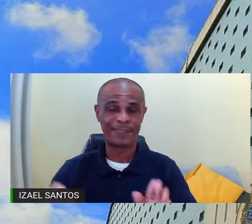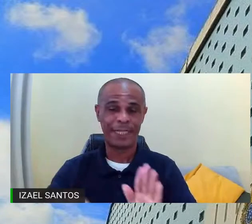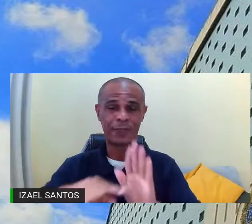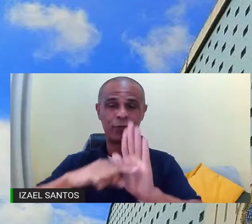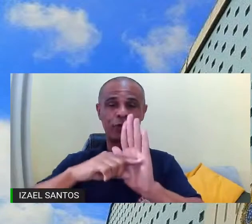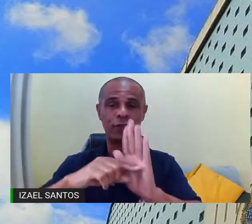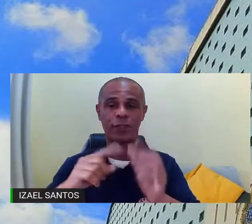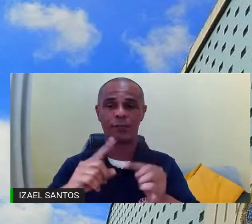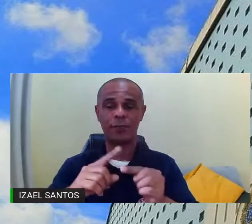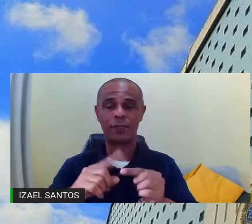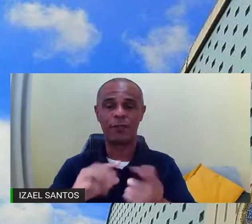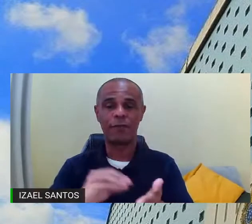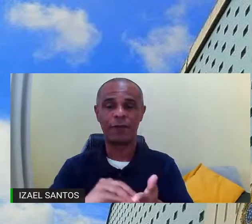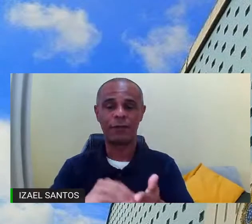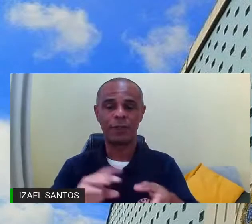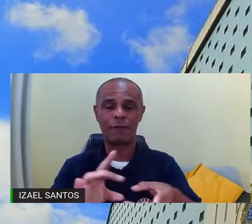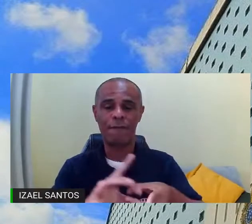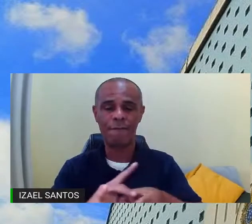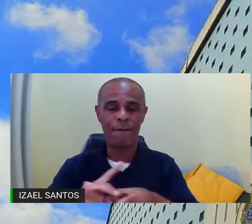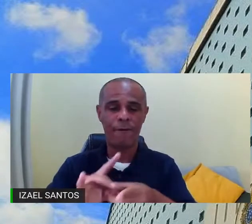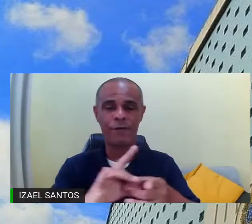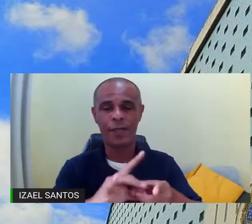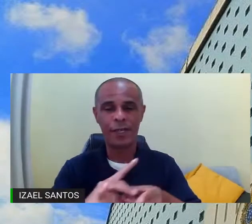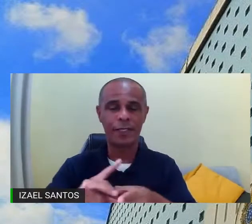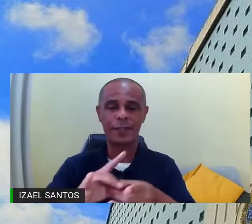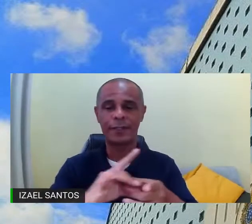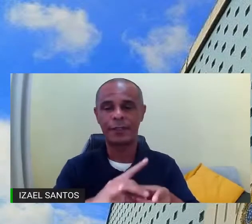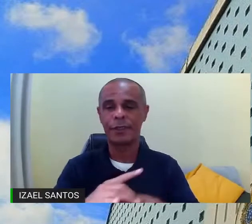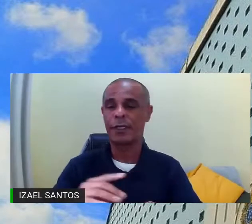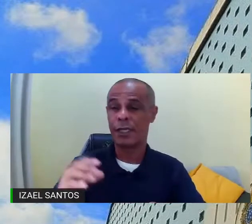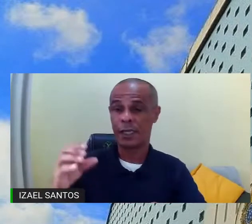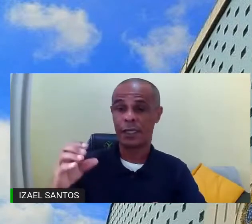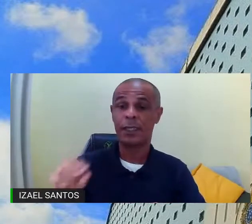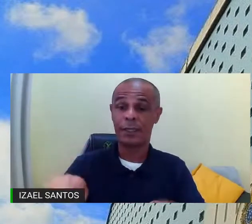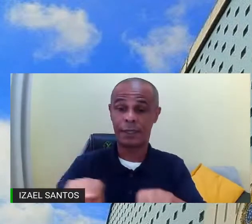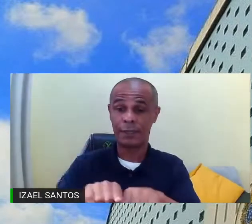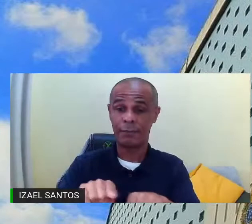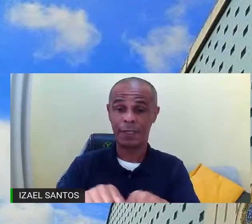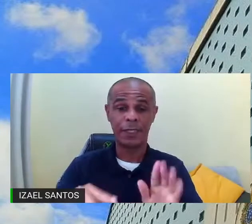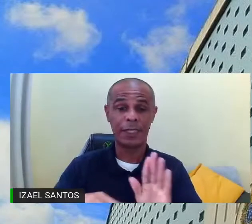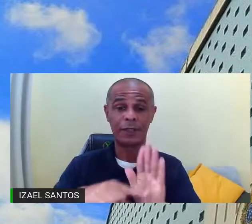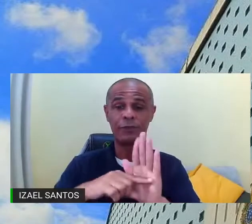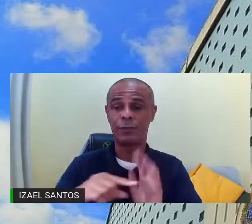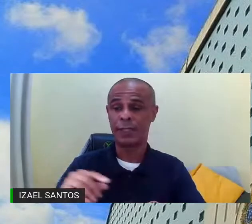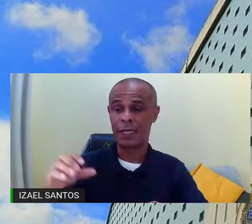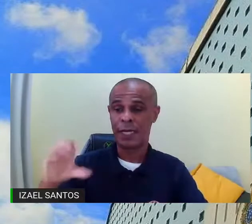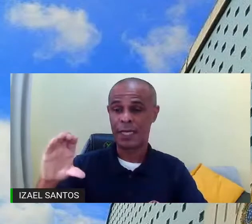sentido de apreço ao que a ciência secularmente tem mostrado.